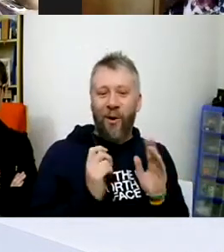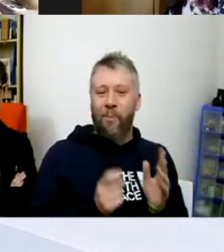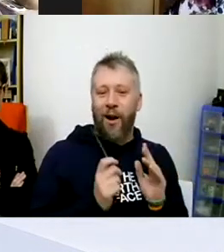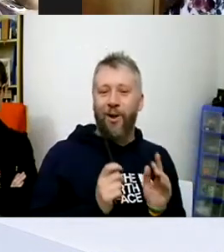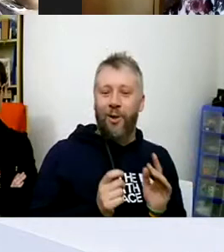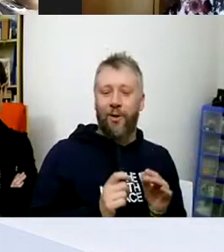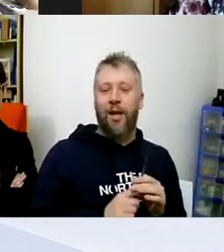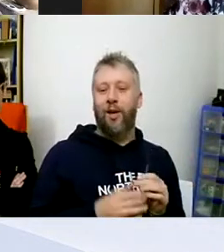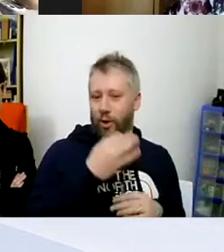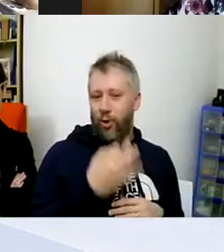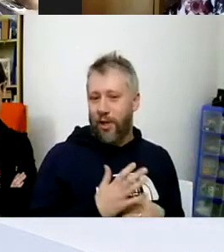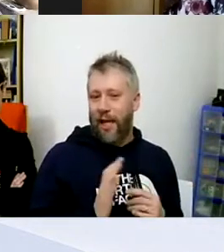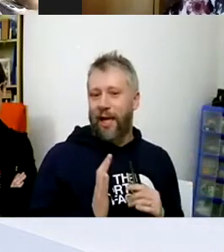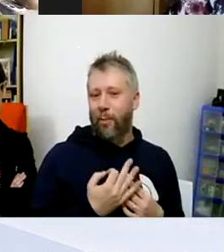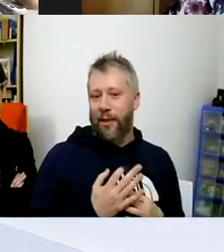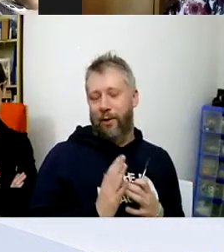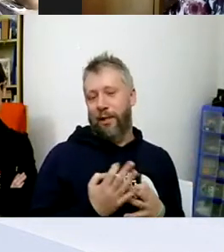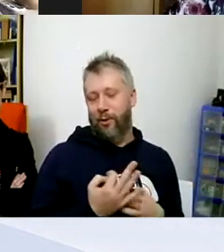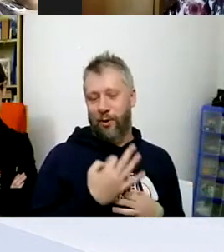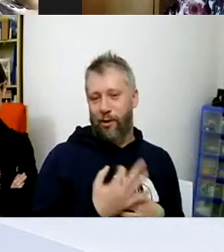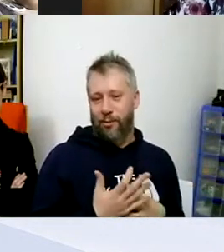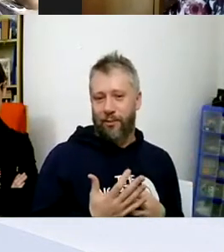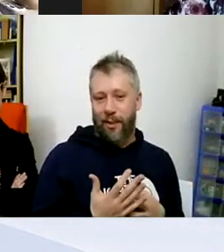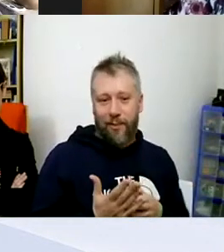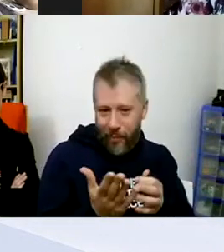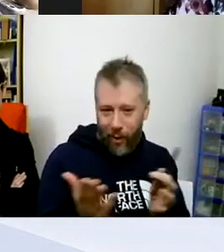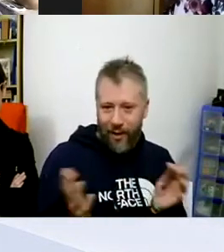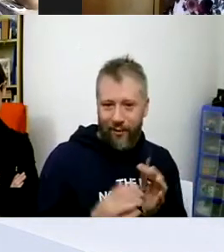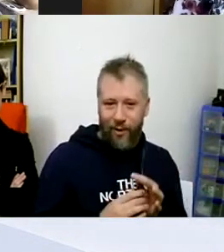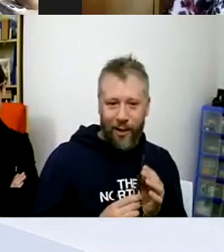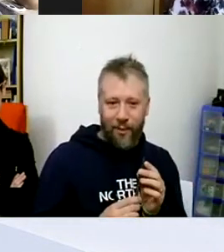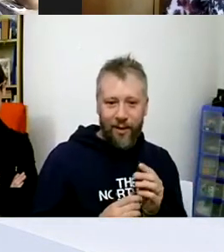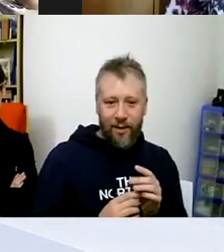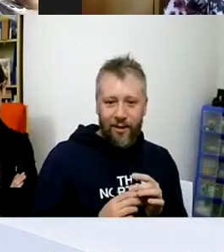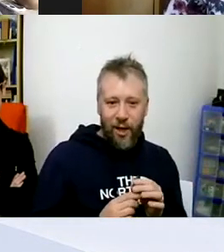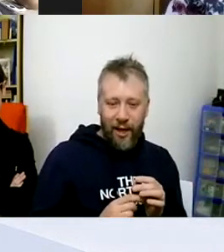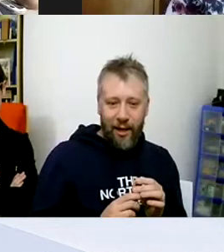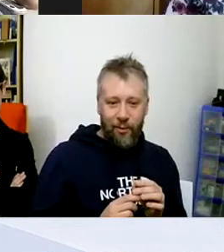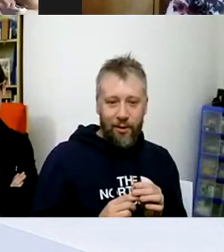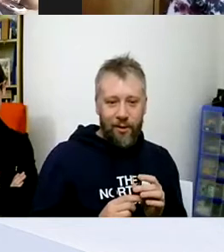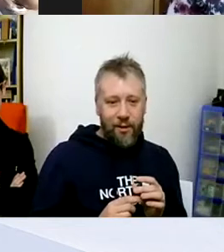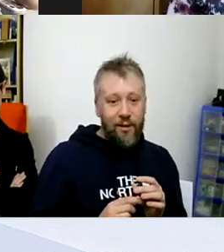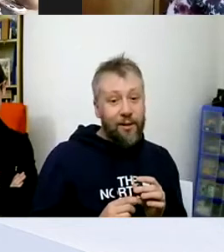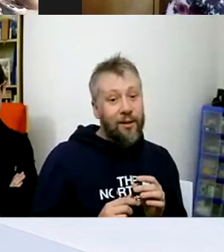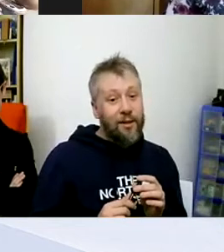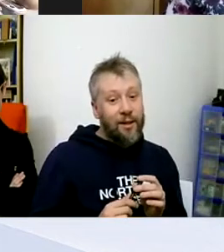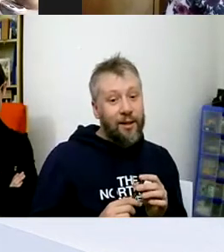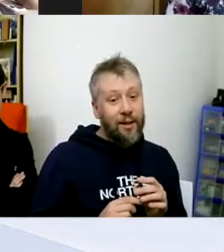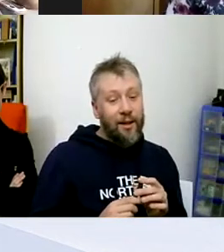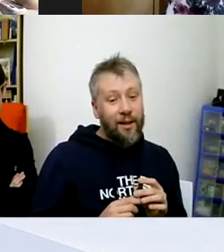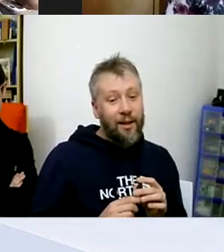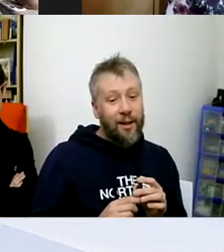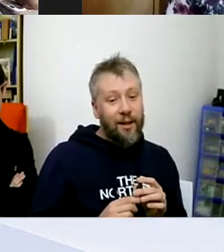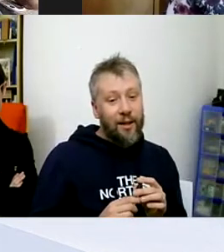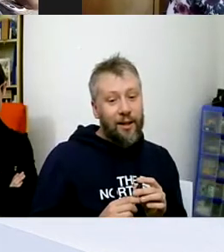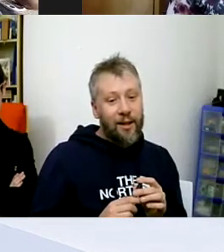No, è un po' che è stato serio perché ho detto no, però no, questo serve per il finale, perché sul